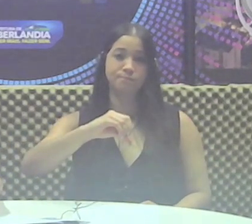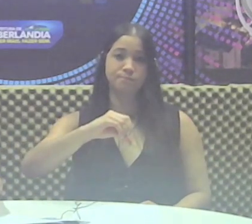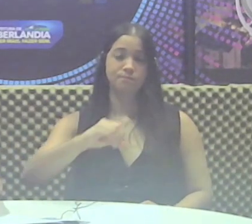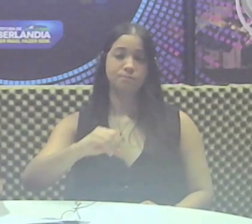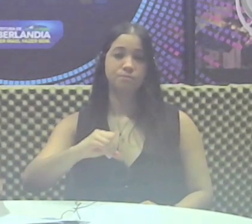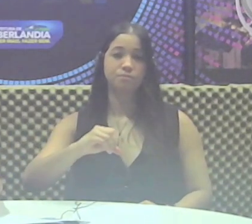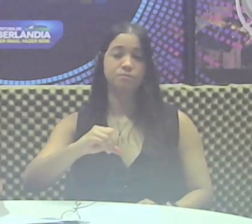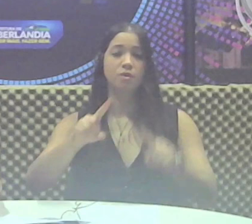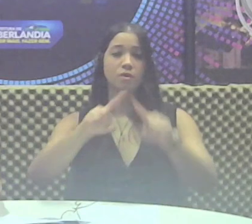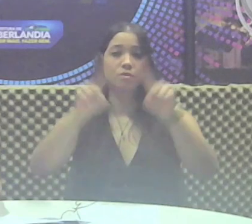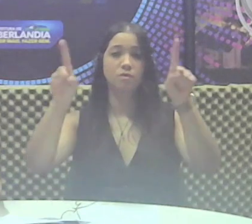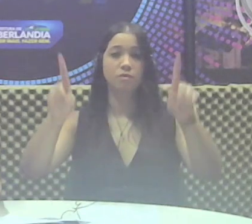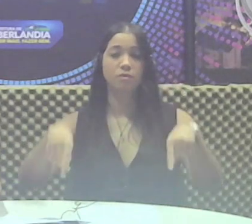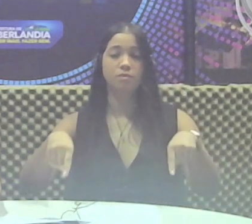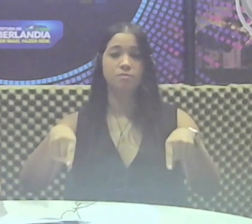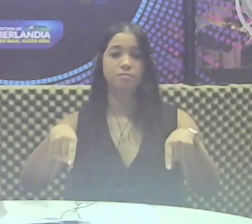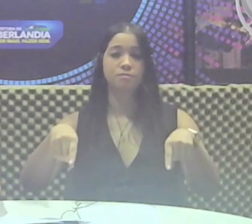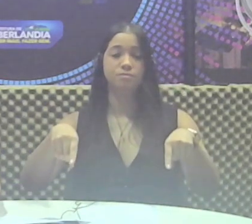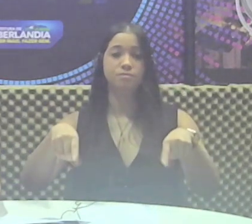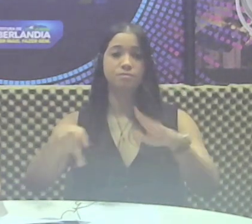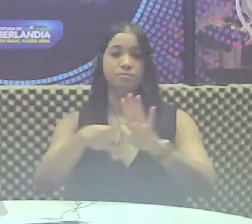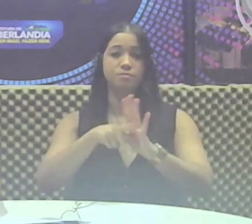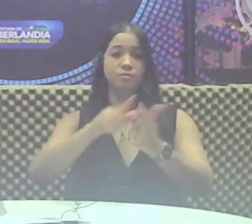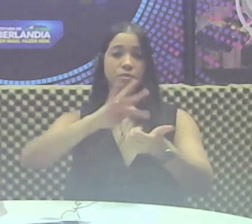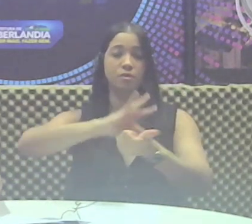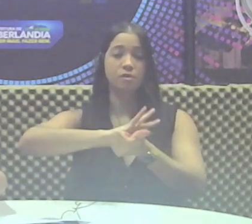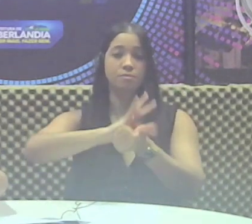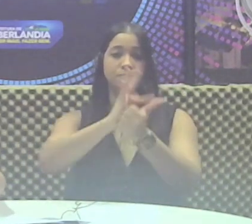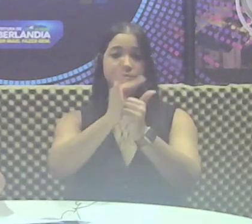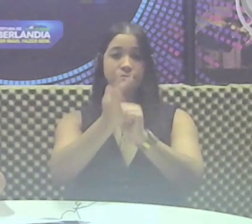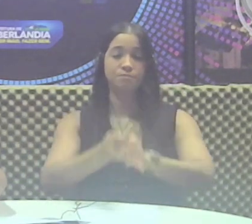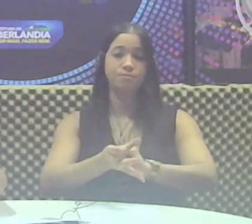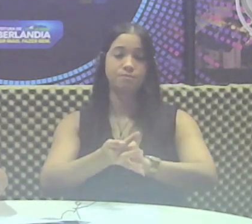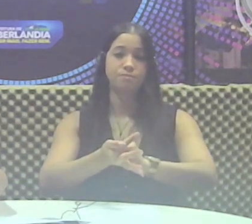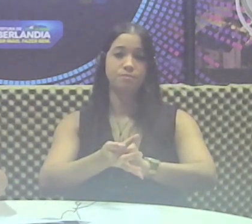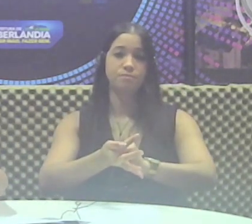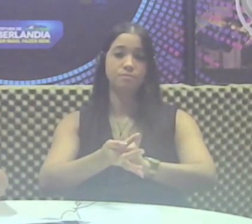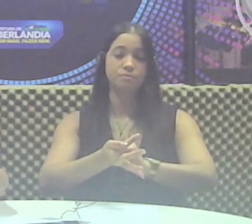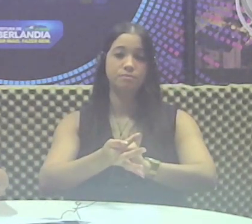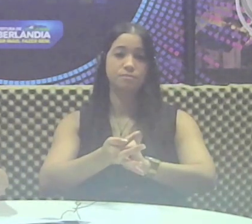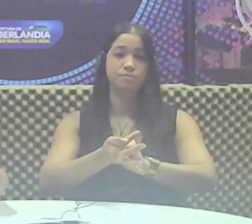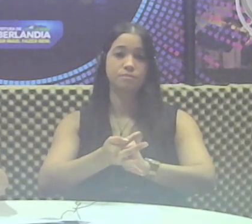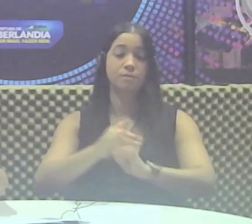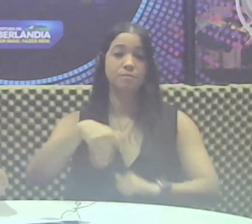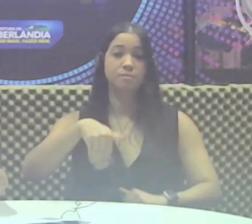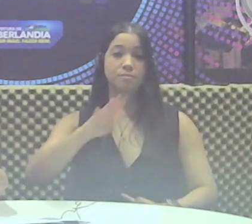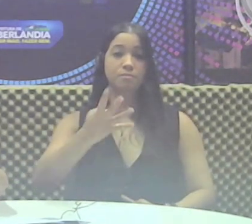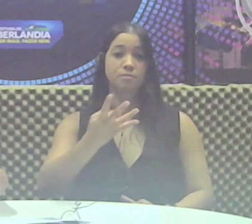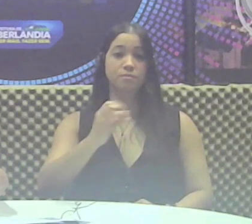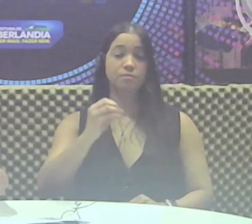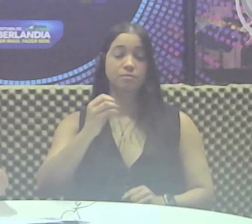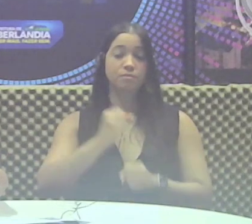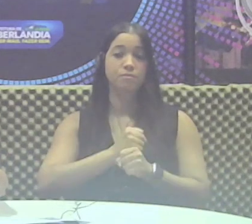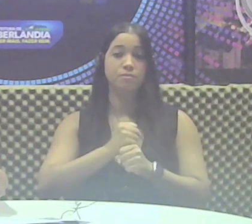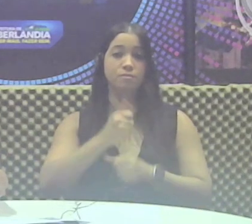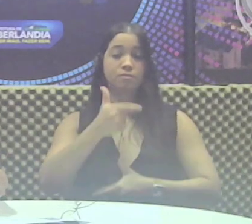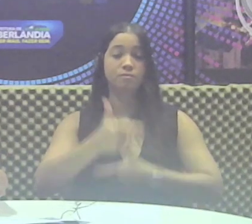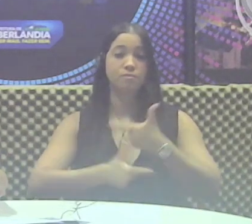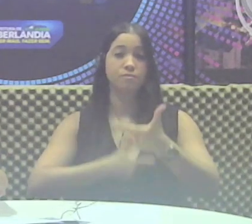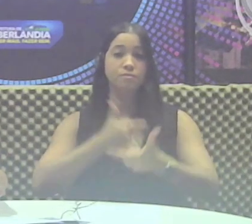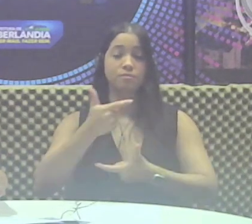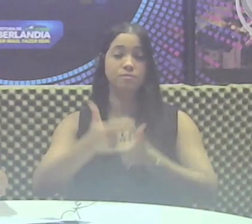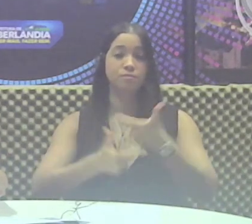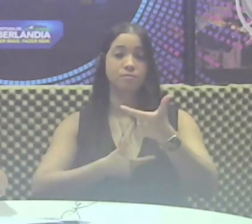da Fundação Uberlandense de Turismo, Esporte e Lazer, FUTEL. Em mais de 40 anos de atividade na esfera